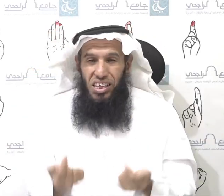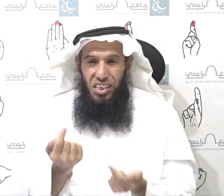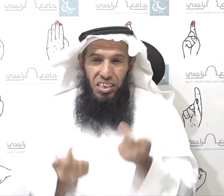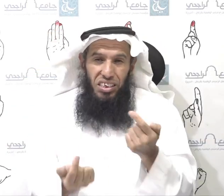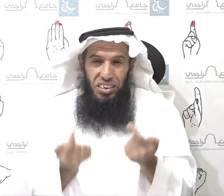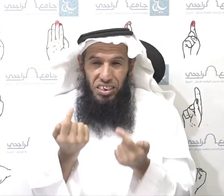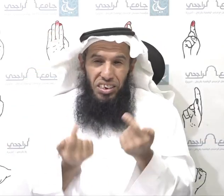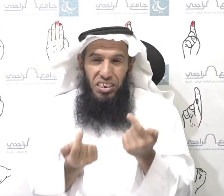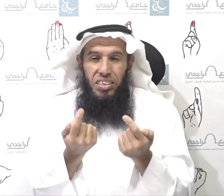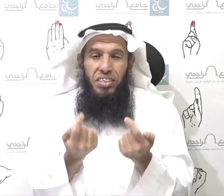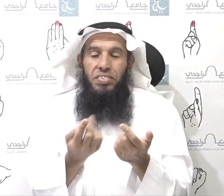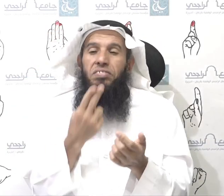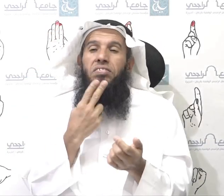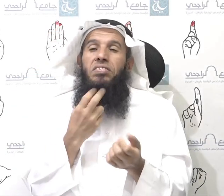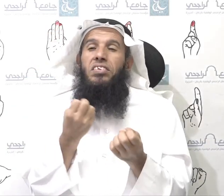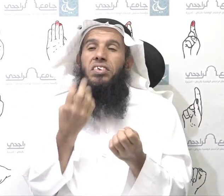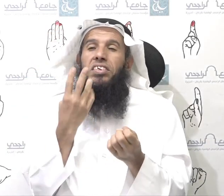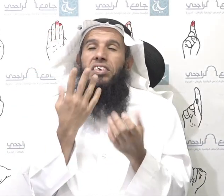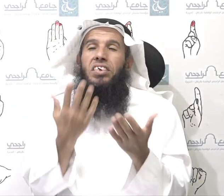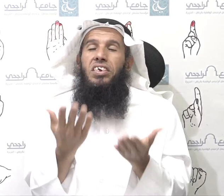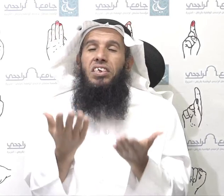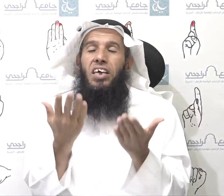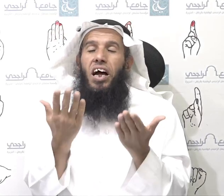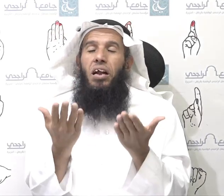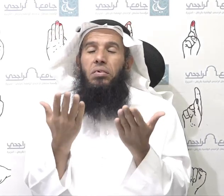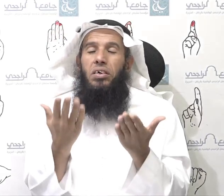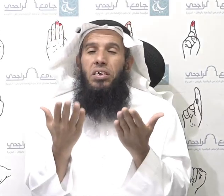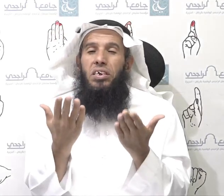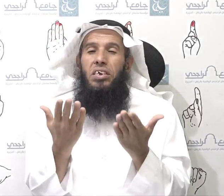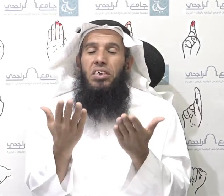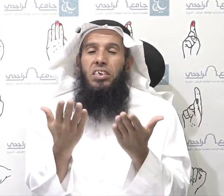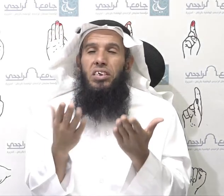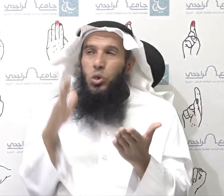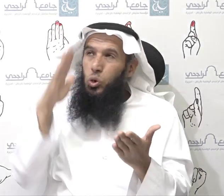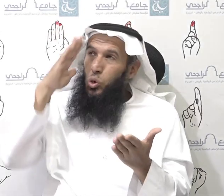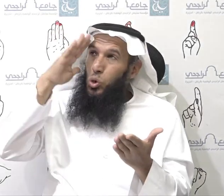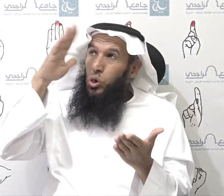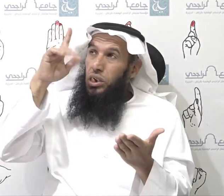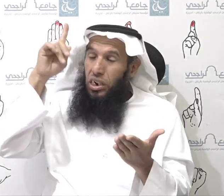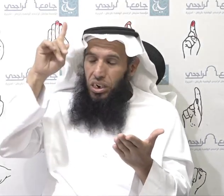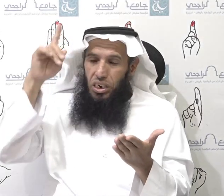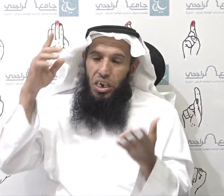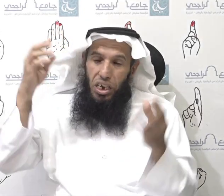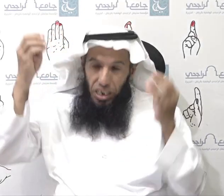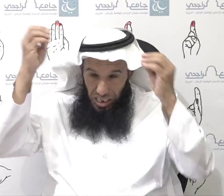وأخرج لنا من بركات الأرض، واجعلنا شاكرين لنعمك مثنين بها